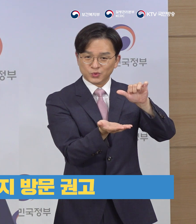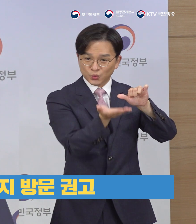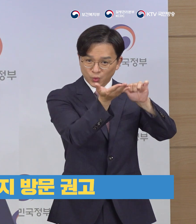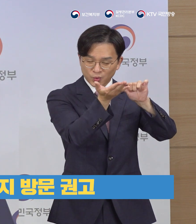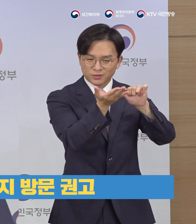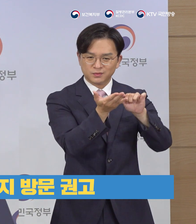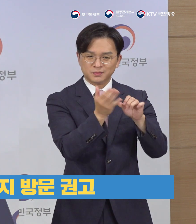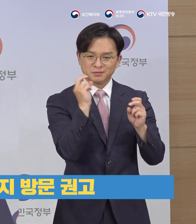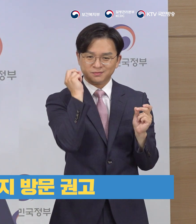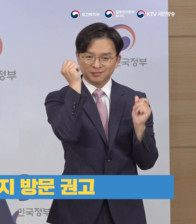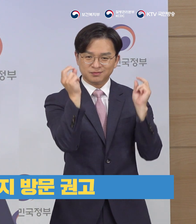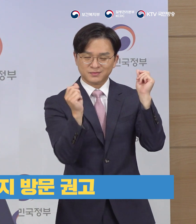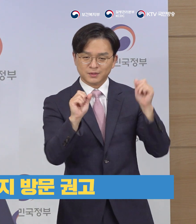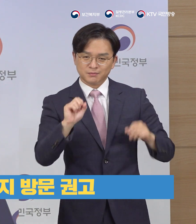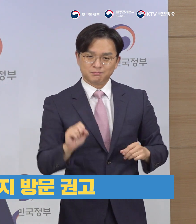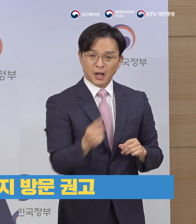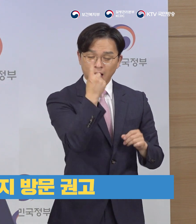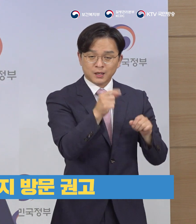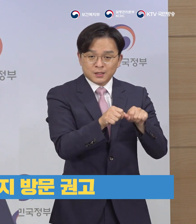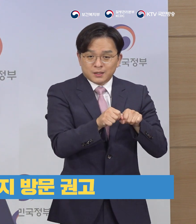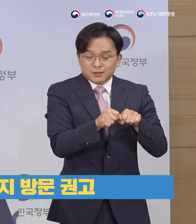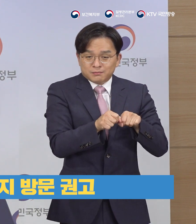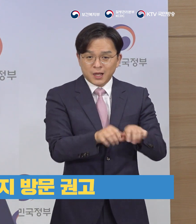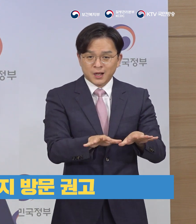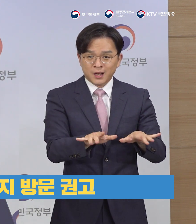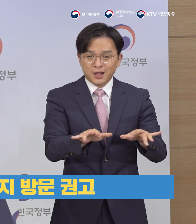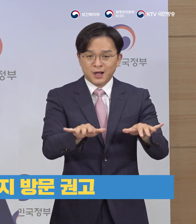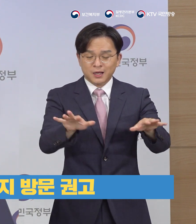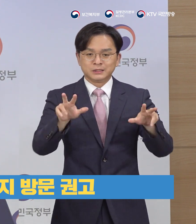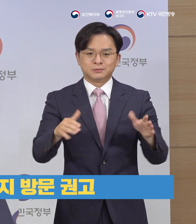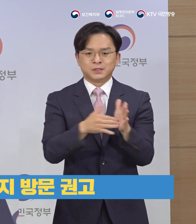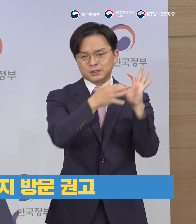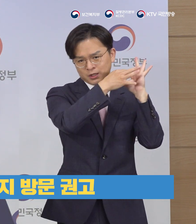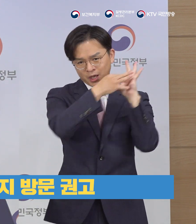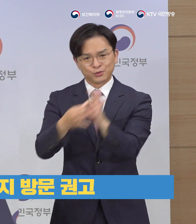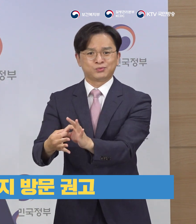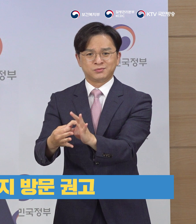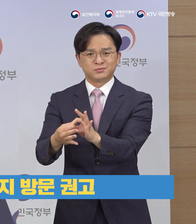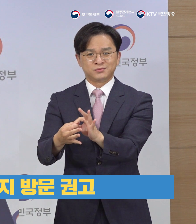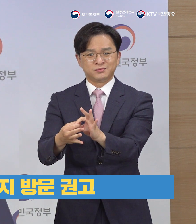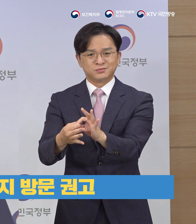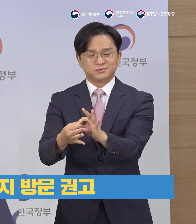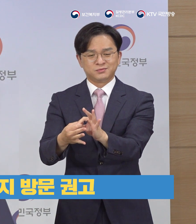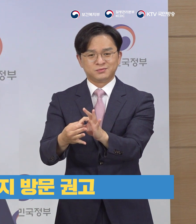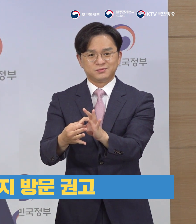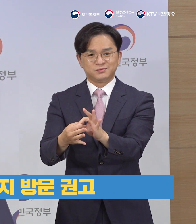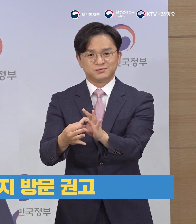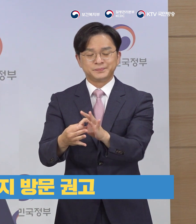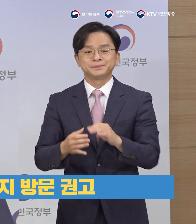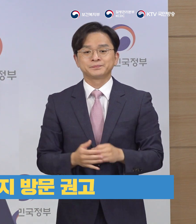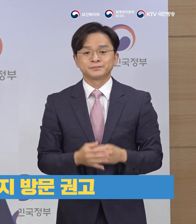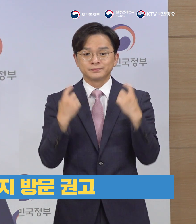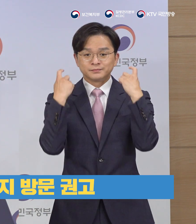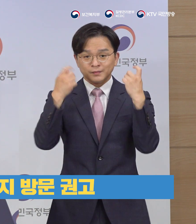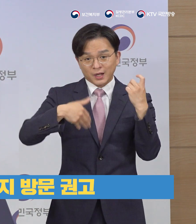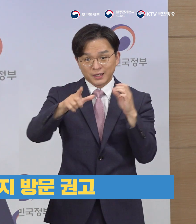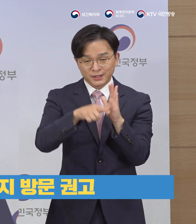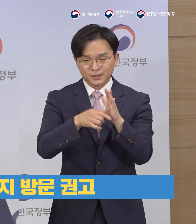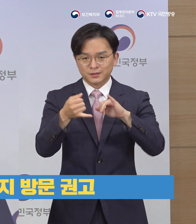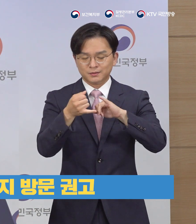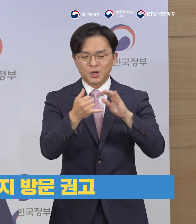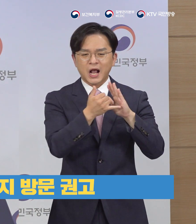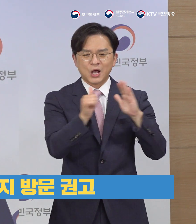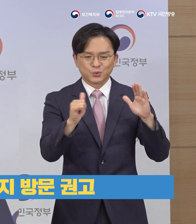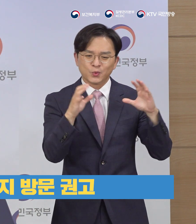연휴를 전후로 발생한 집단 감염의 여파가 지금까지 이어지고 있음을 기억하여 주시고 가족 단위의